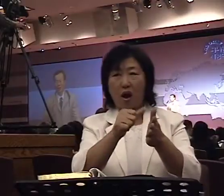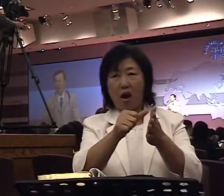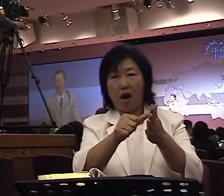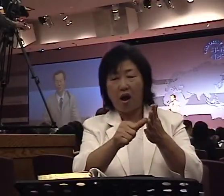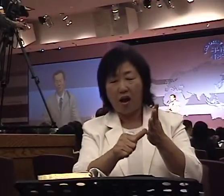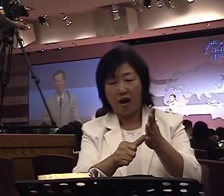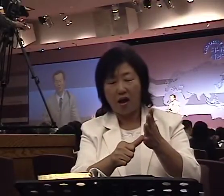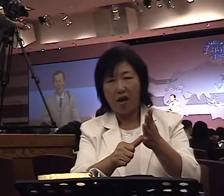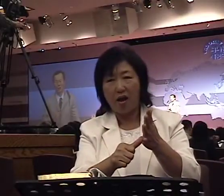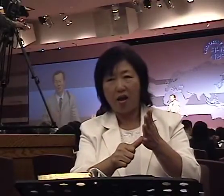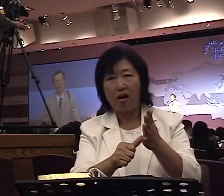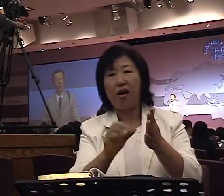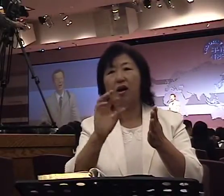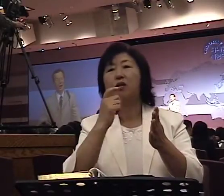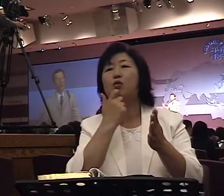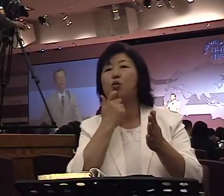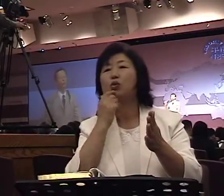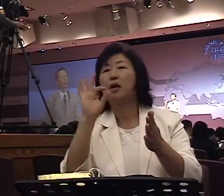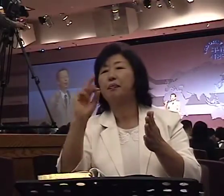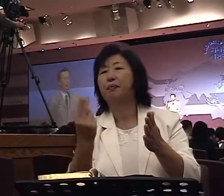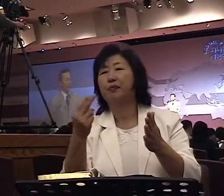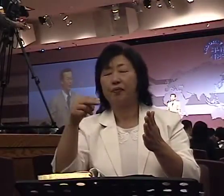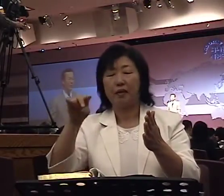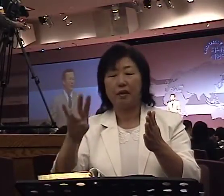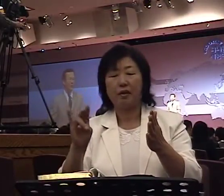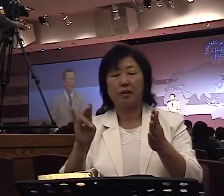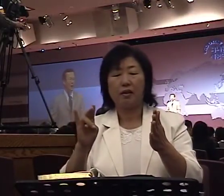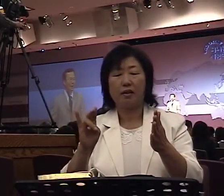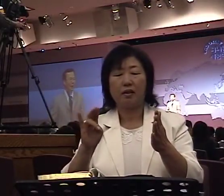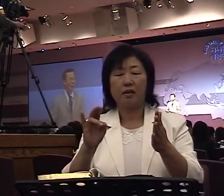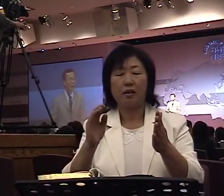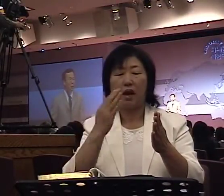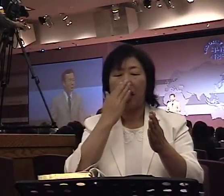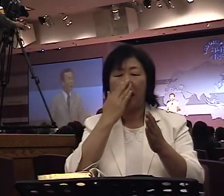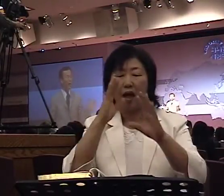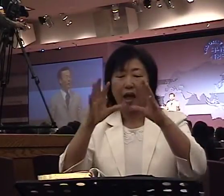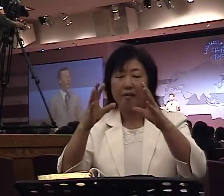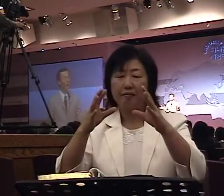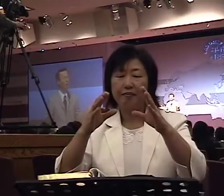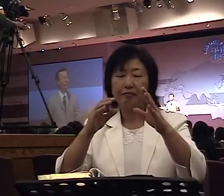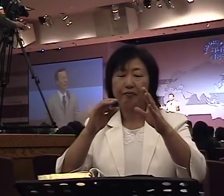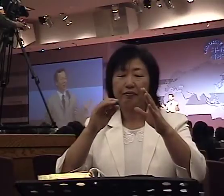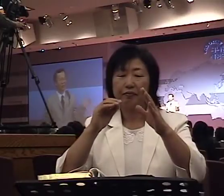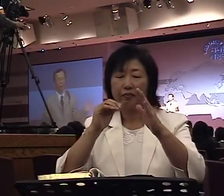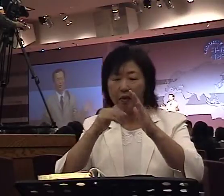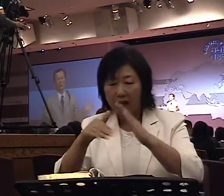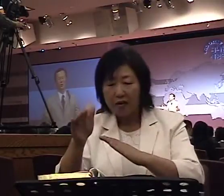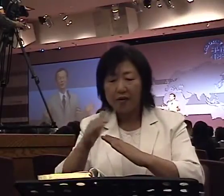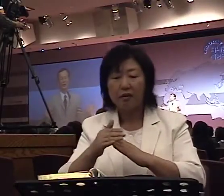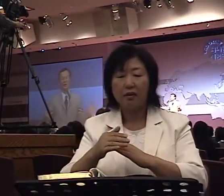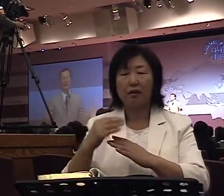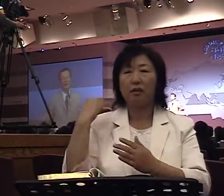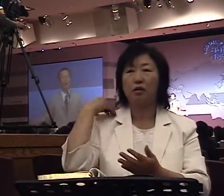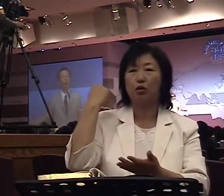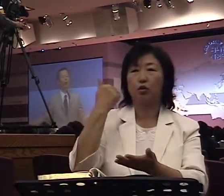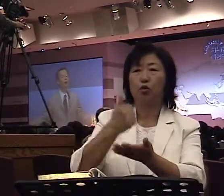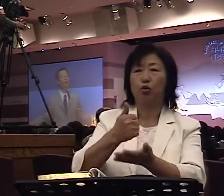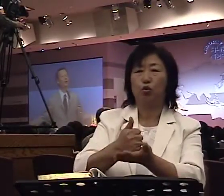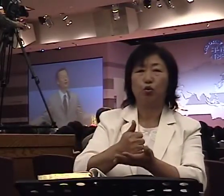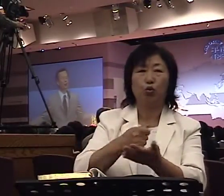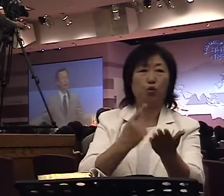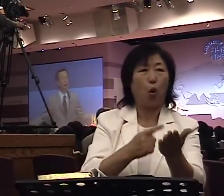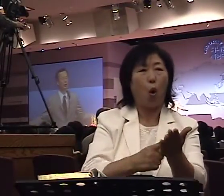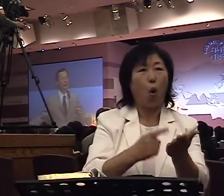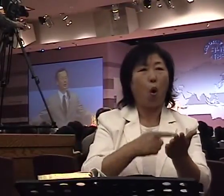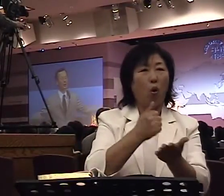하나인 요셉이 이제 애굽으로 가게 되어서 애굽에서 총리가 되고 그곳에서 이제 그